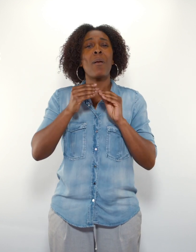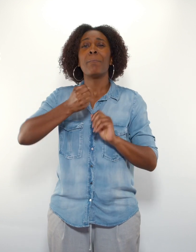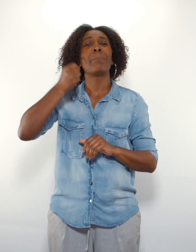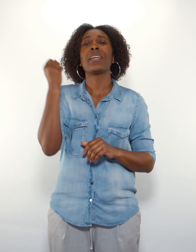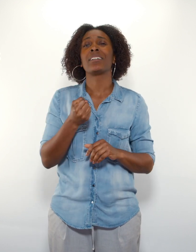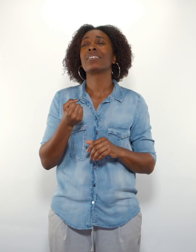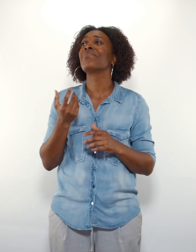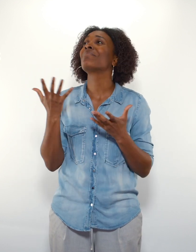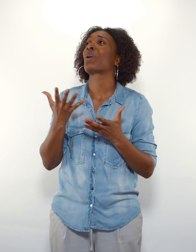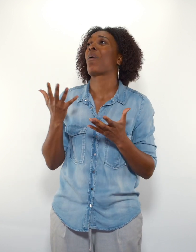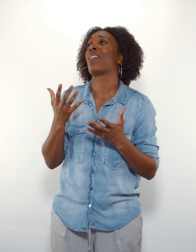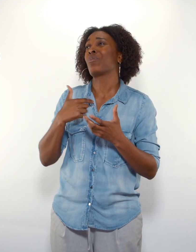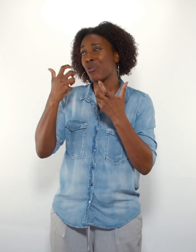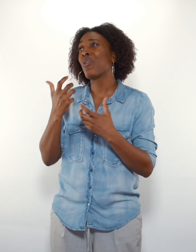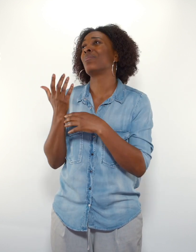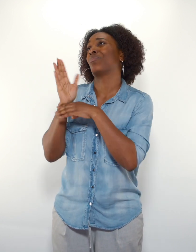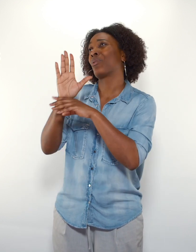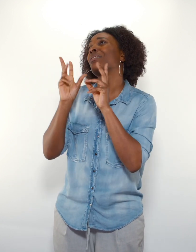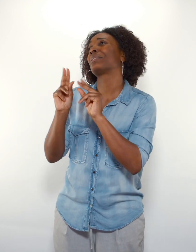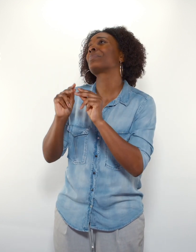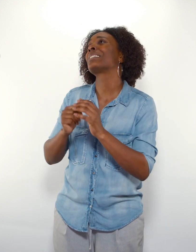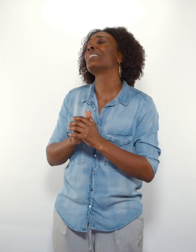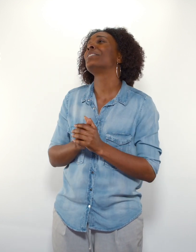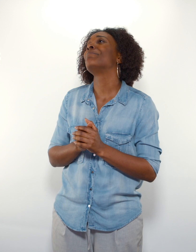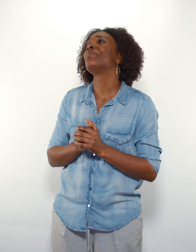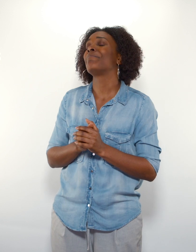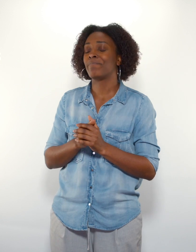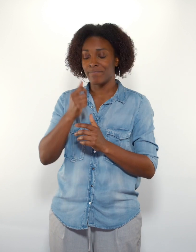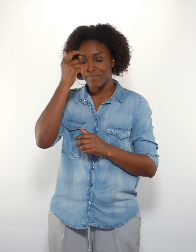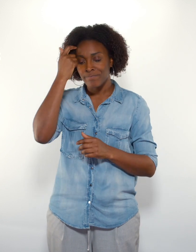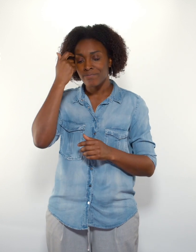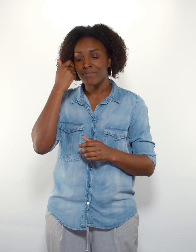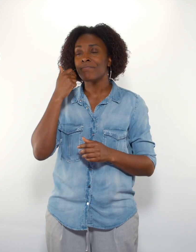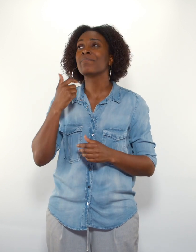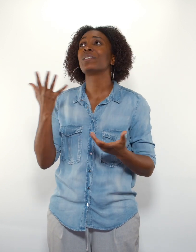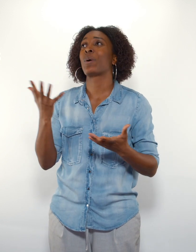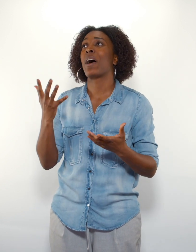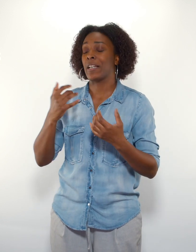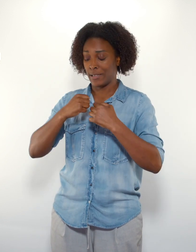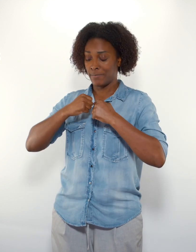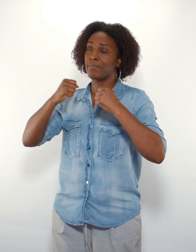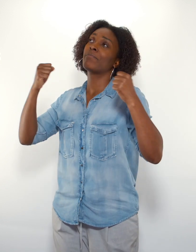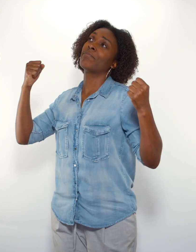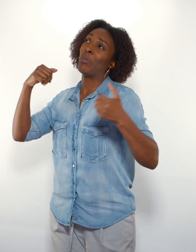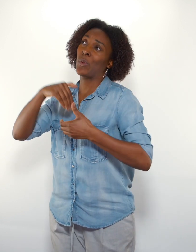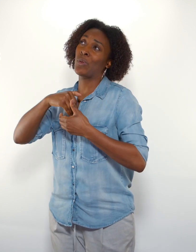dépasse toutes les autres. Et j'aimerais vous la présenter aujourd'hui. À l'intérieur, je suis un homme